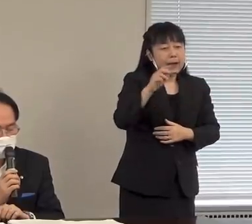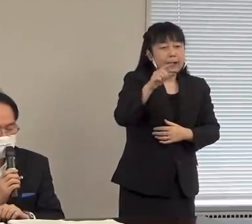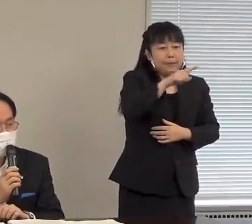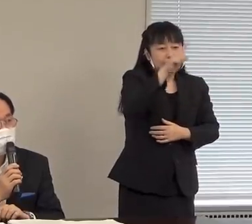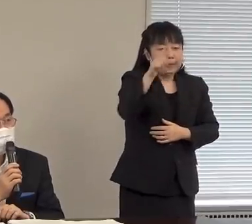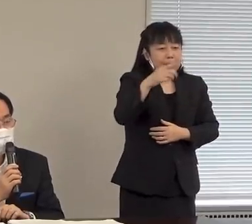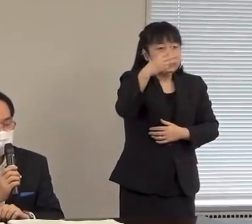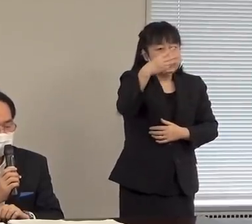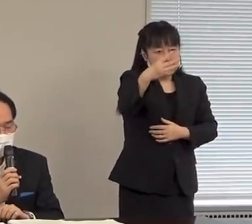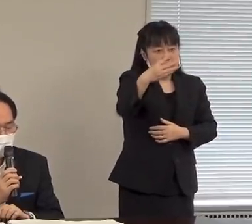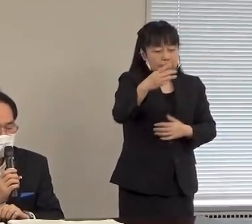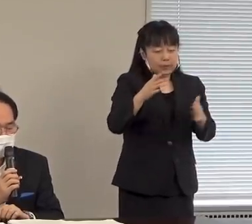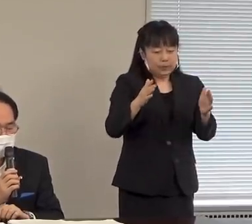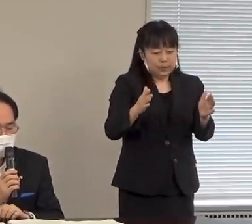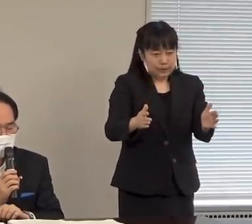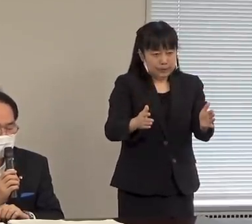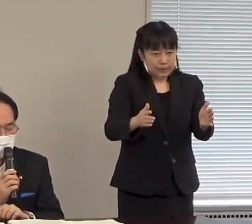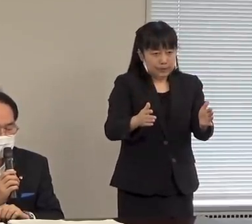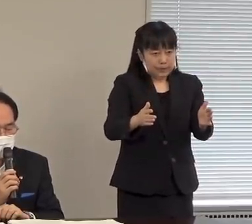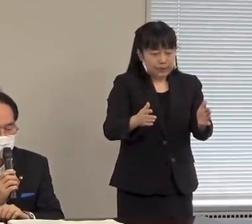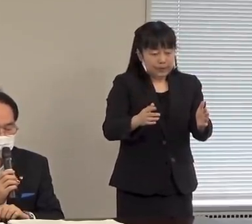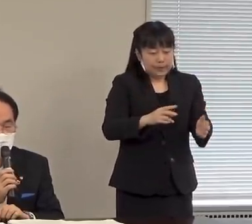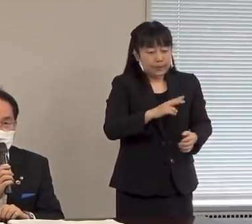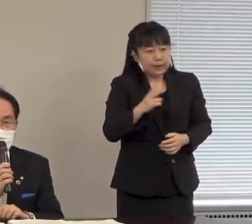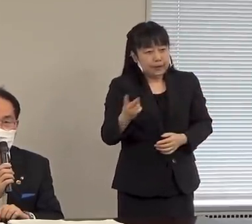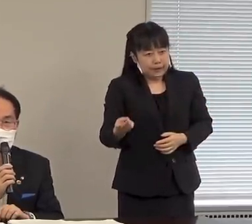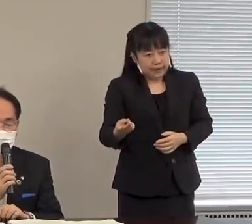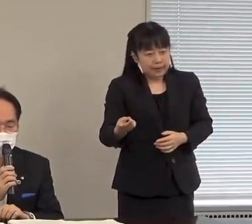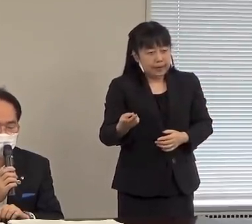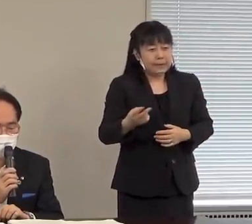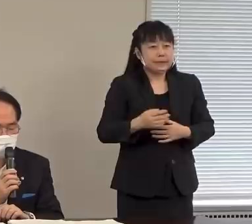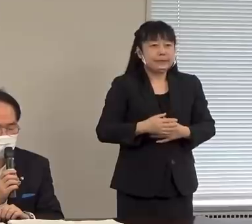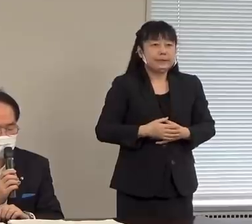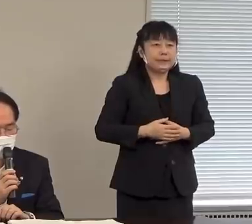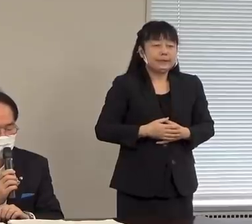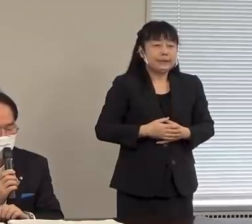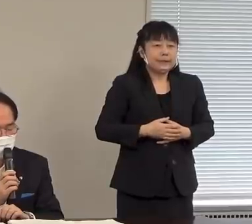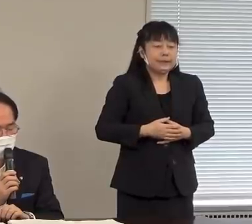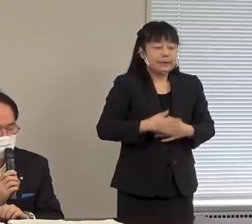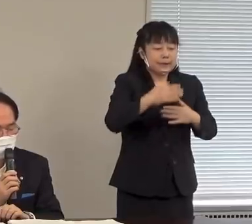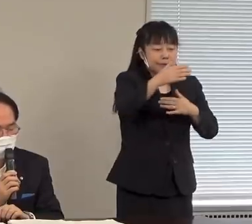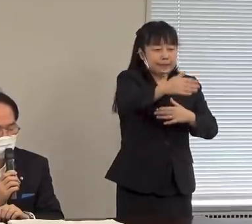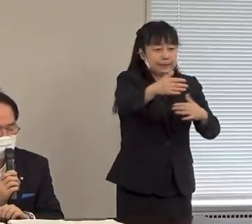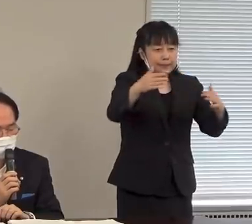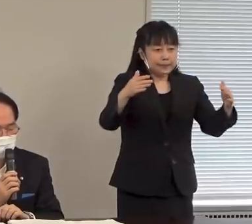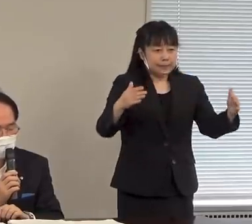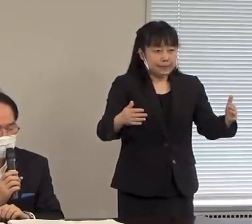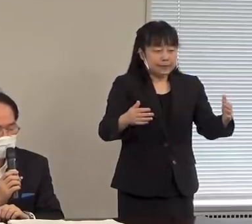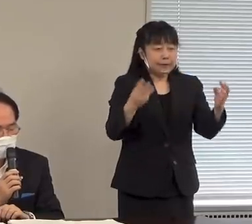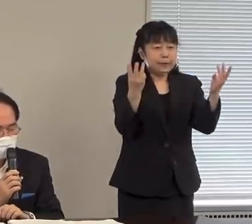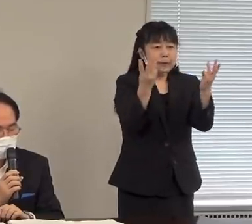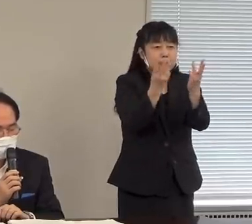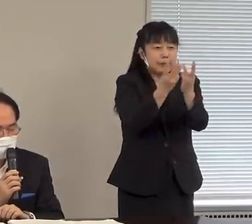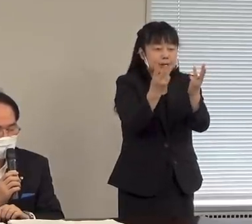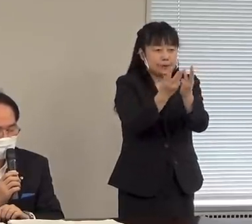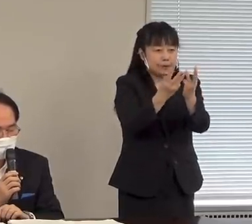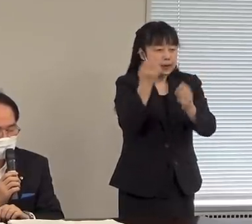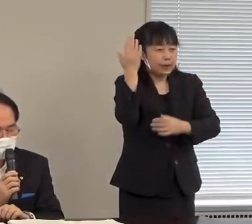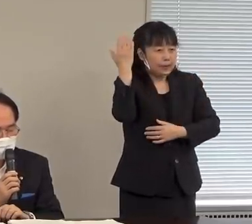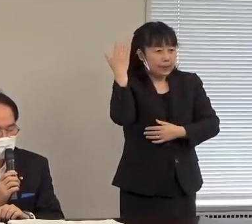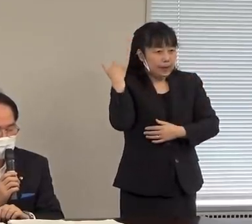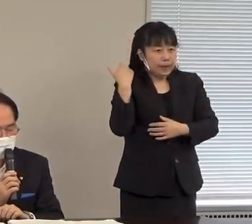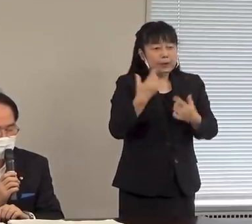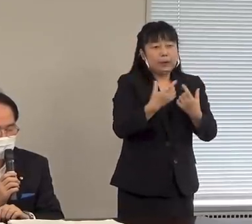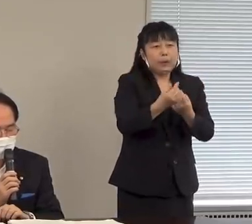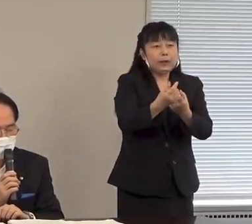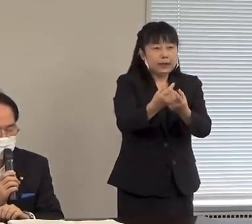この期間の人数上限、収容率などにつきましては、従前からお示ししているものと変更なく、コンサート等、